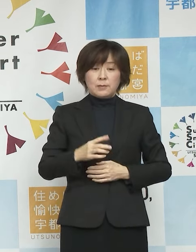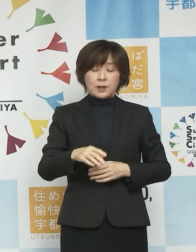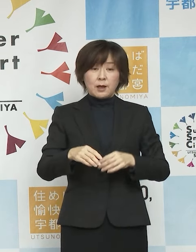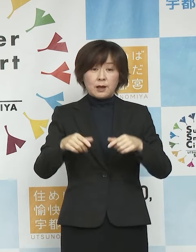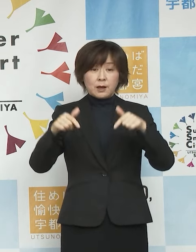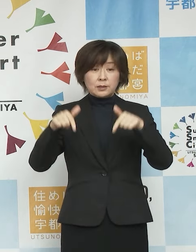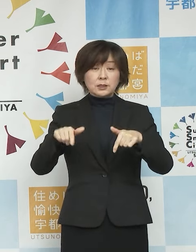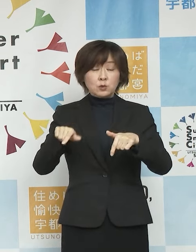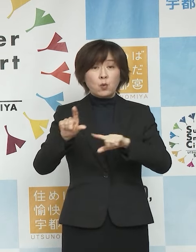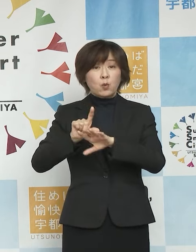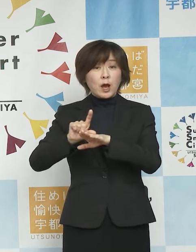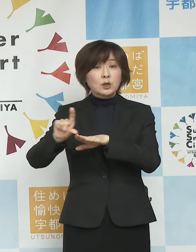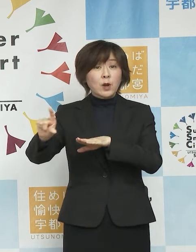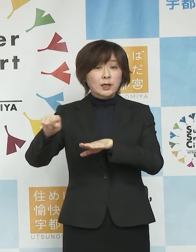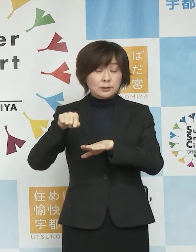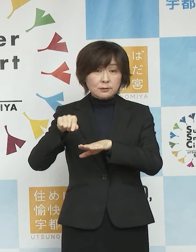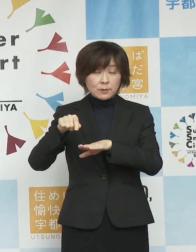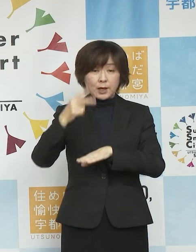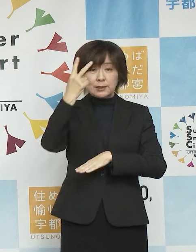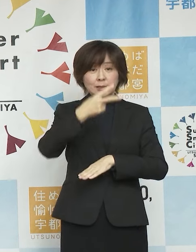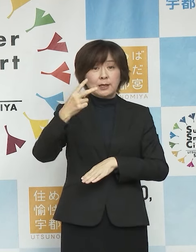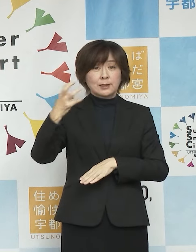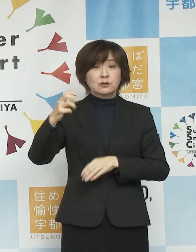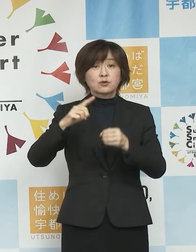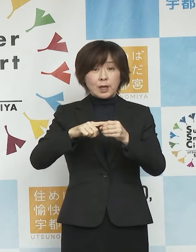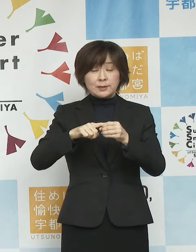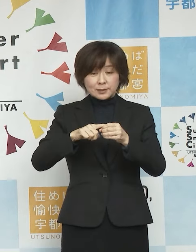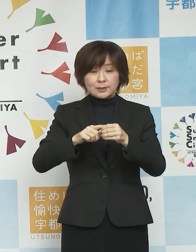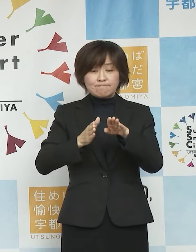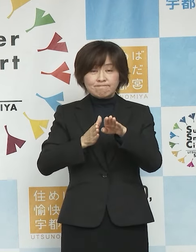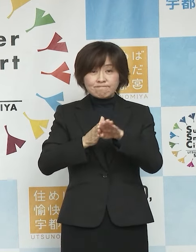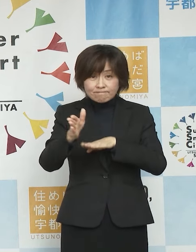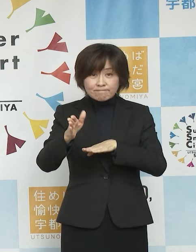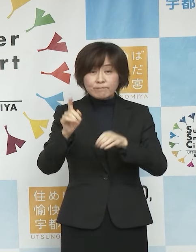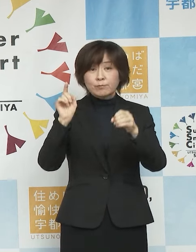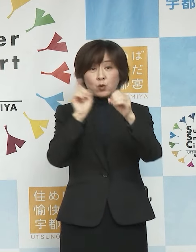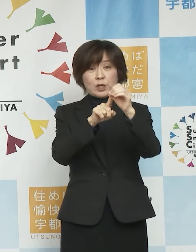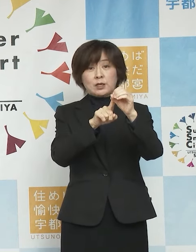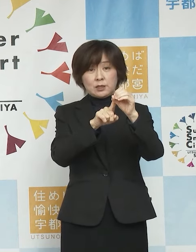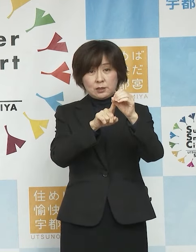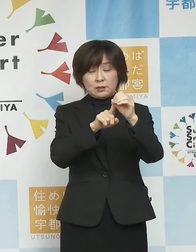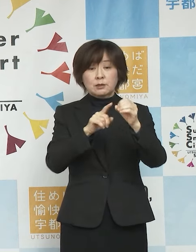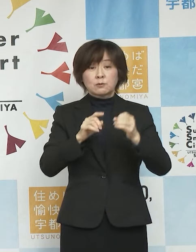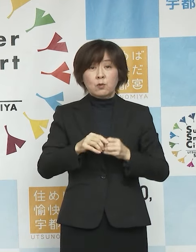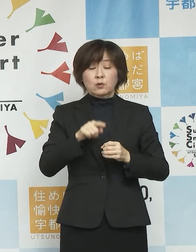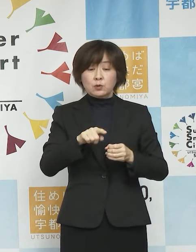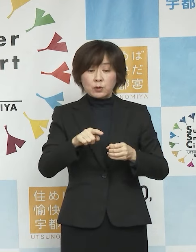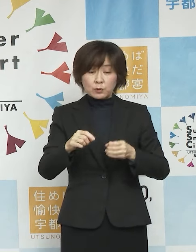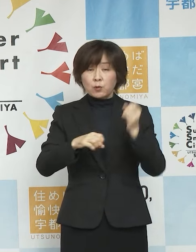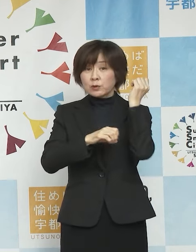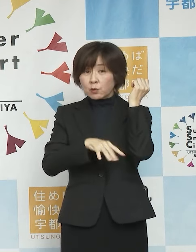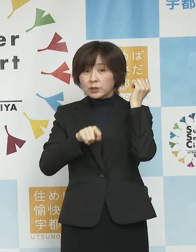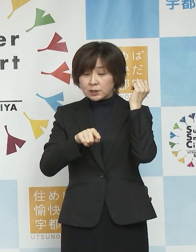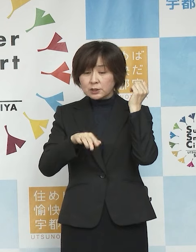は、2030年運行開始を目指すとともに、これを基軸とした階層性のある